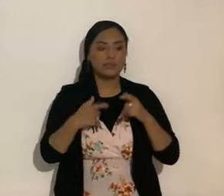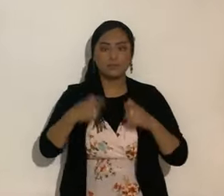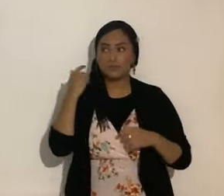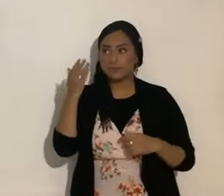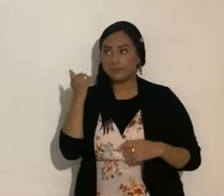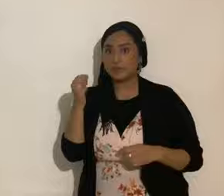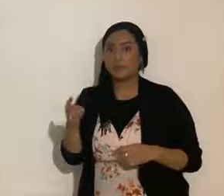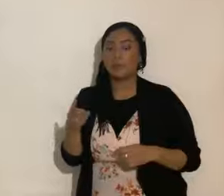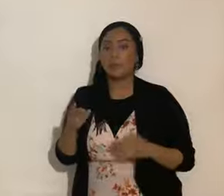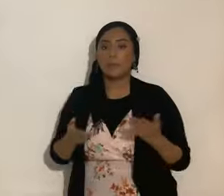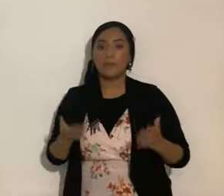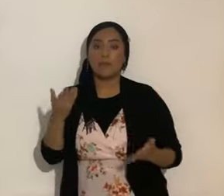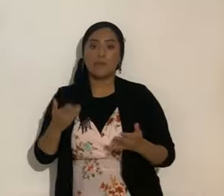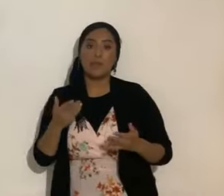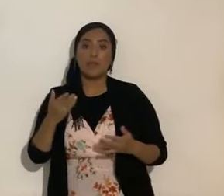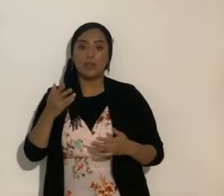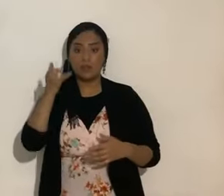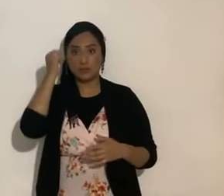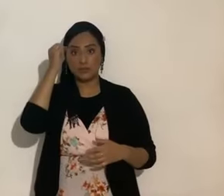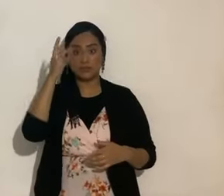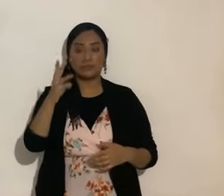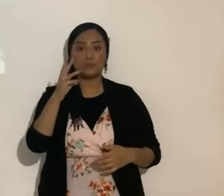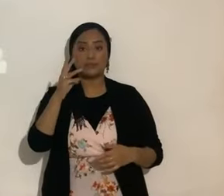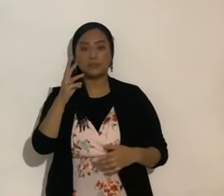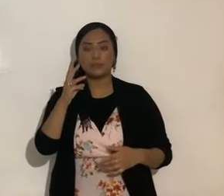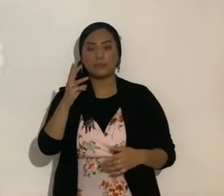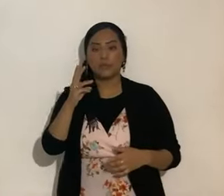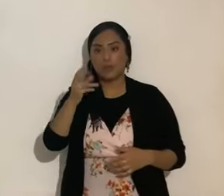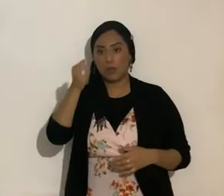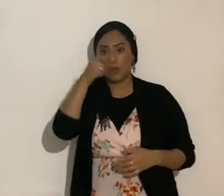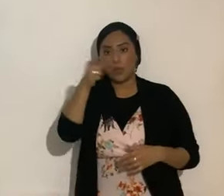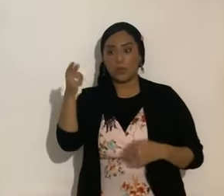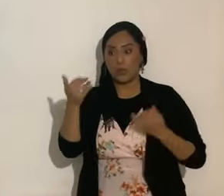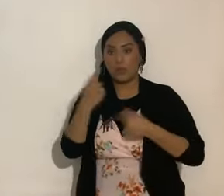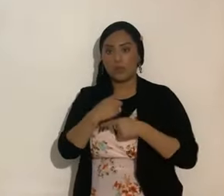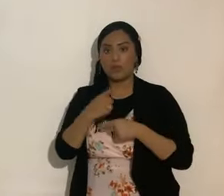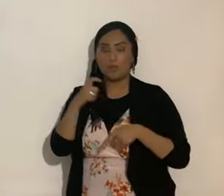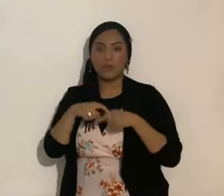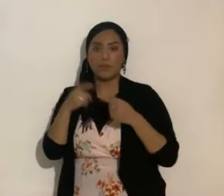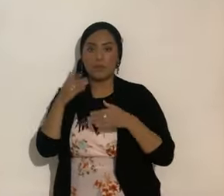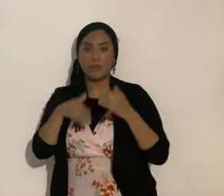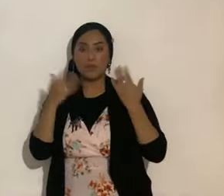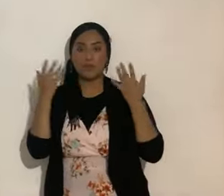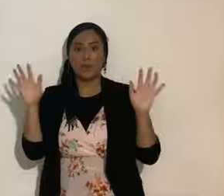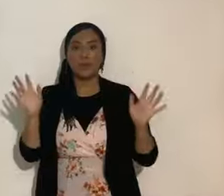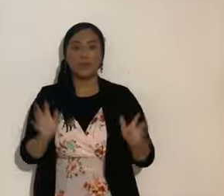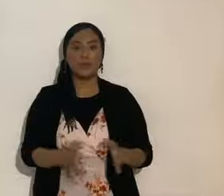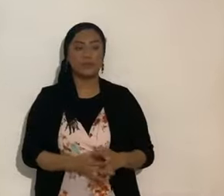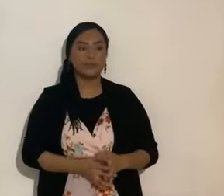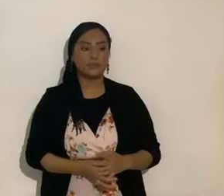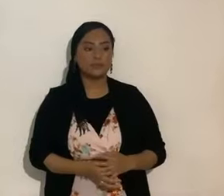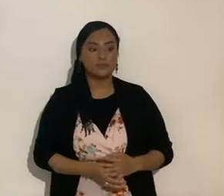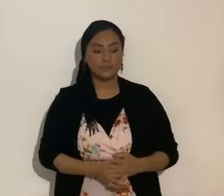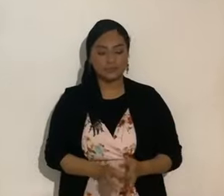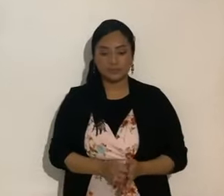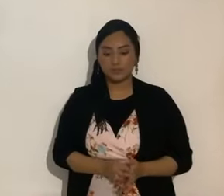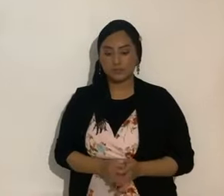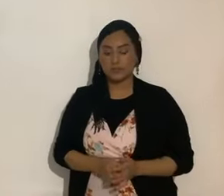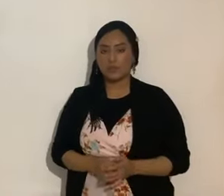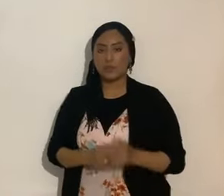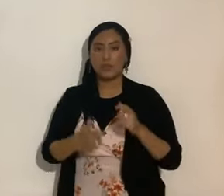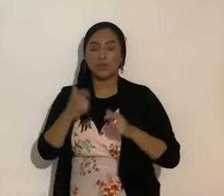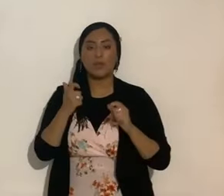Yahshua Mashiach. ¿No será que a ti te contrató ya a esta hora? Porque mira, el tiempo prácticamente ya termina, ¿sí? Entonces, por eso les dije que va a ser de